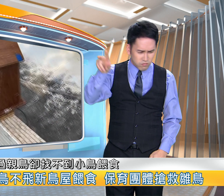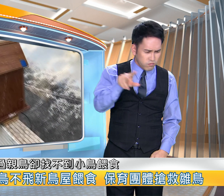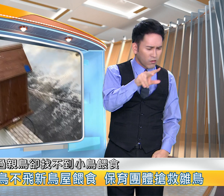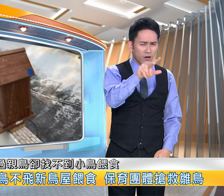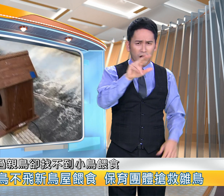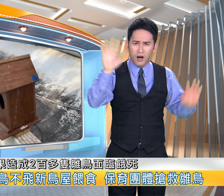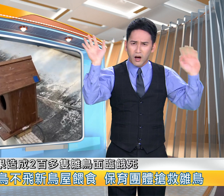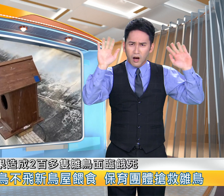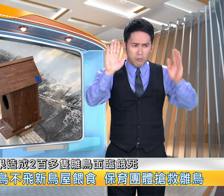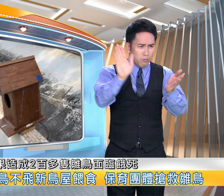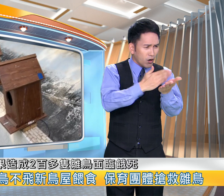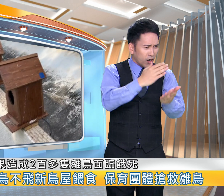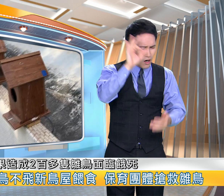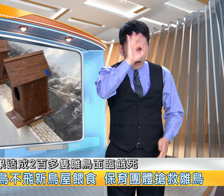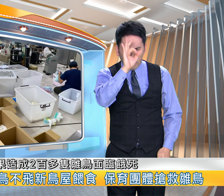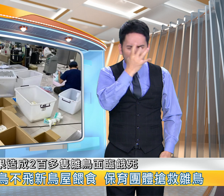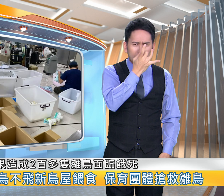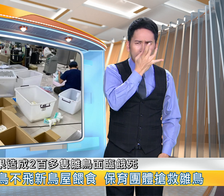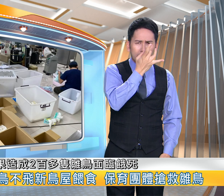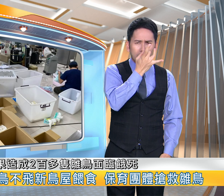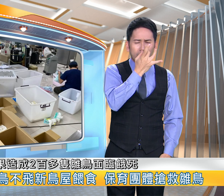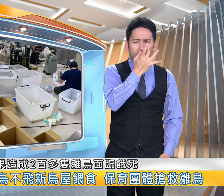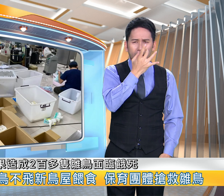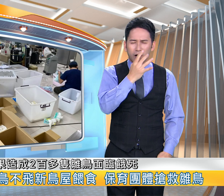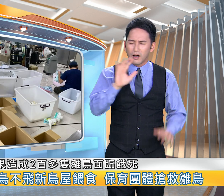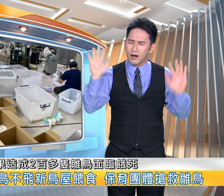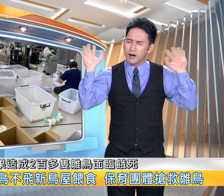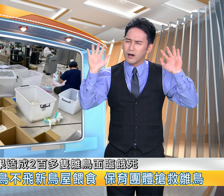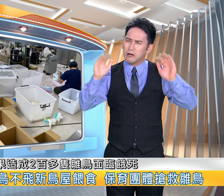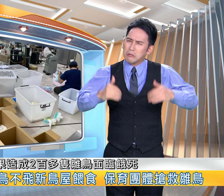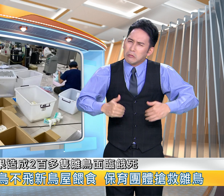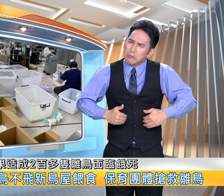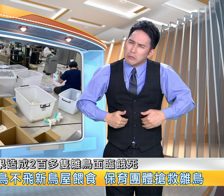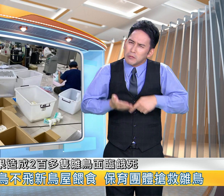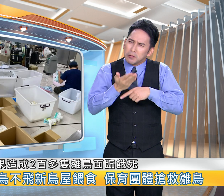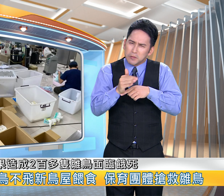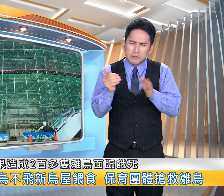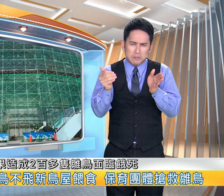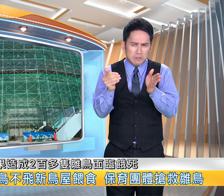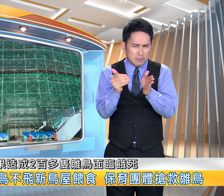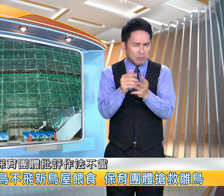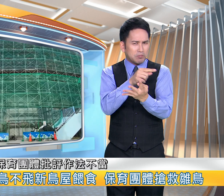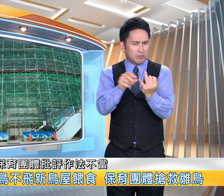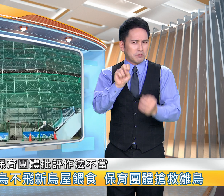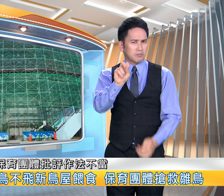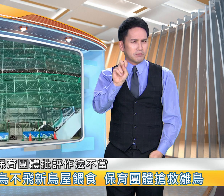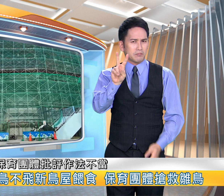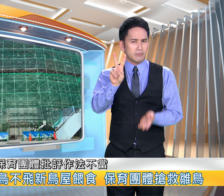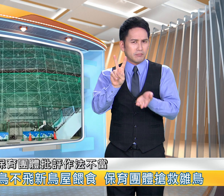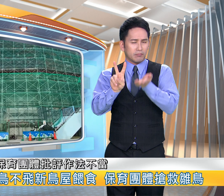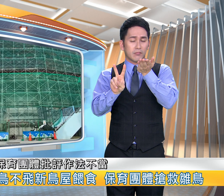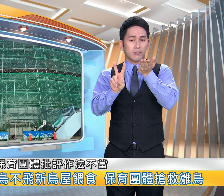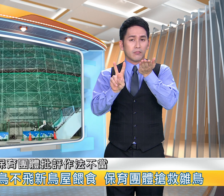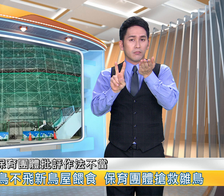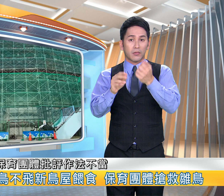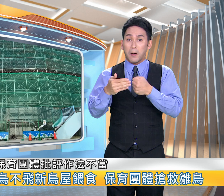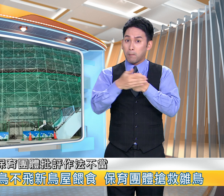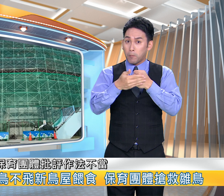果造成200多只的雏鸟面临饿死危机，被保育团体批评是做法不